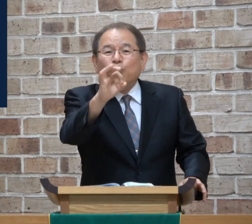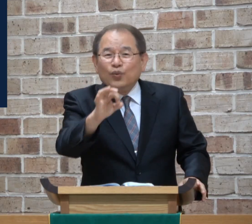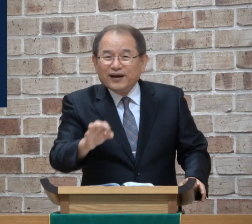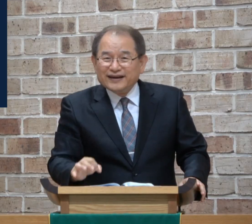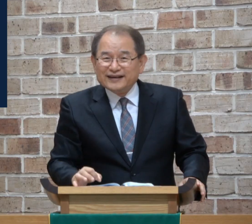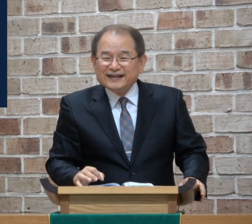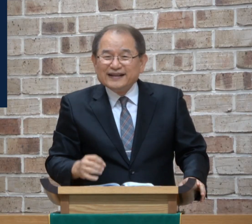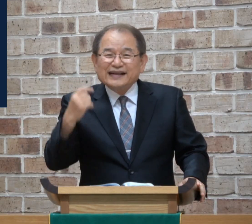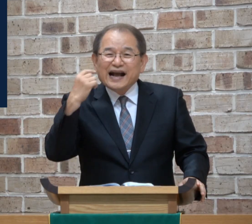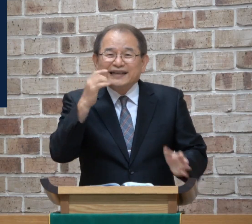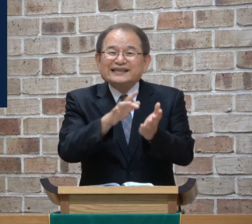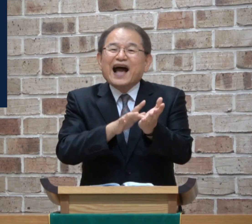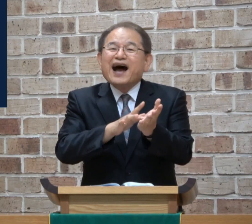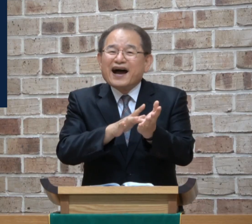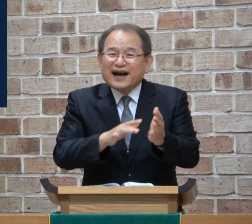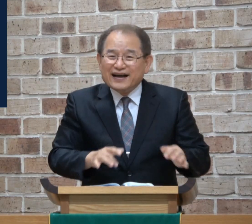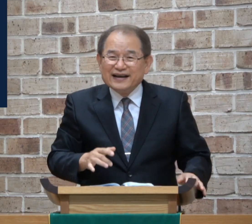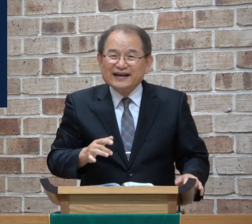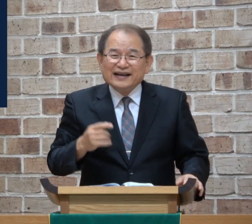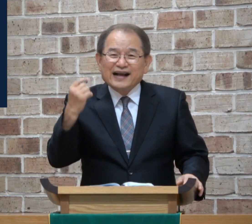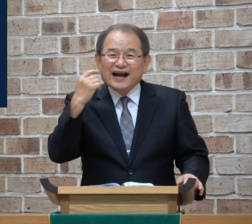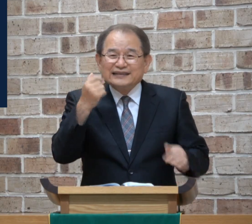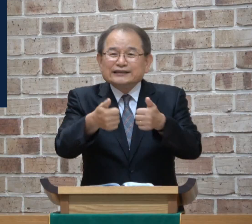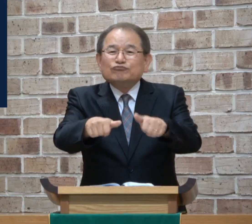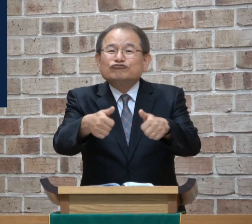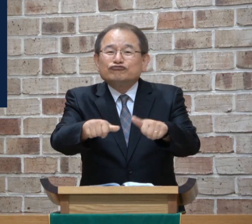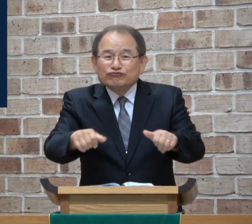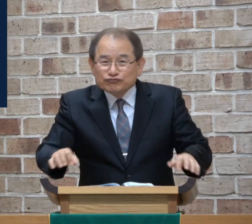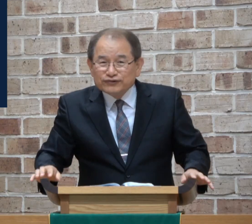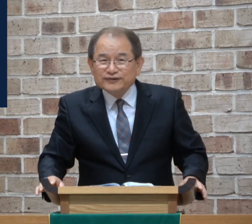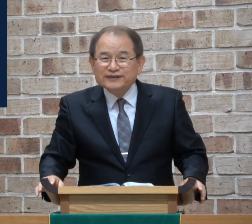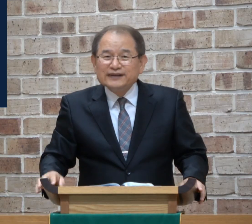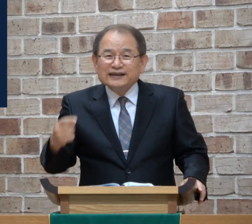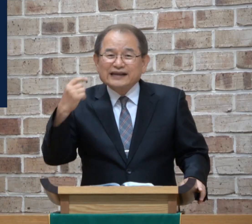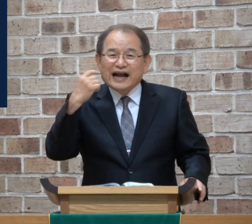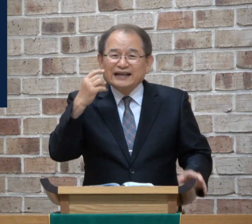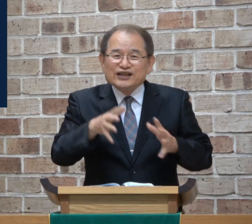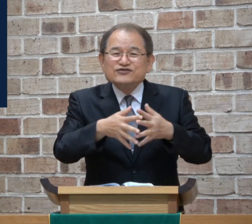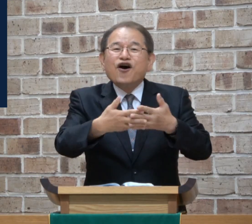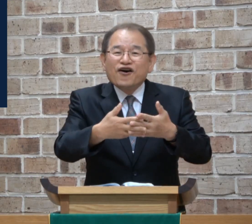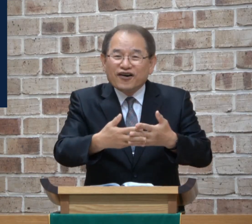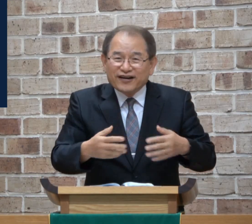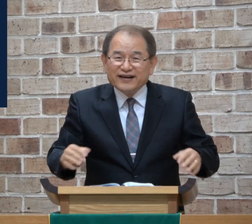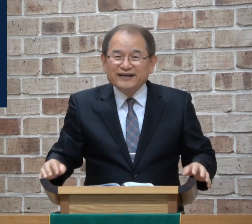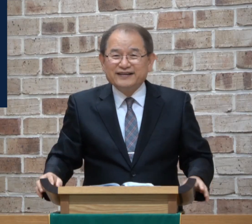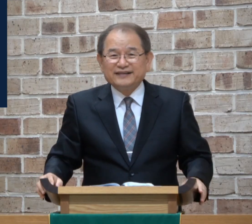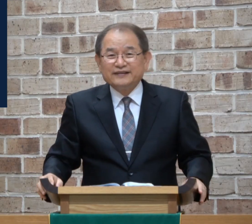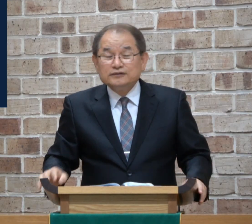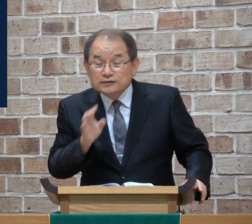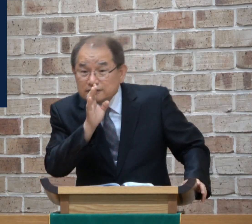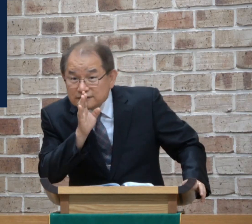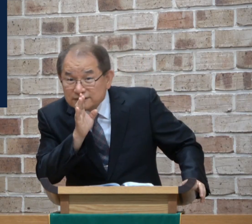있고요. 가짜 약도 팝니다. 그리고 우리는 또 가짜 신분증도 위조하기도 하고, 가짜 여권도